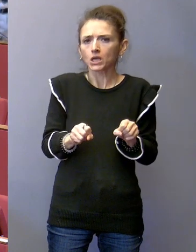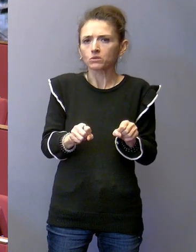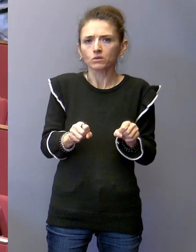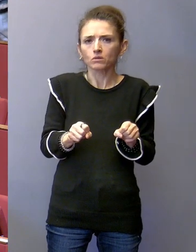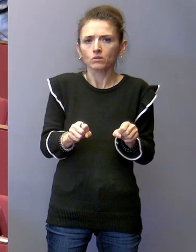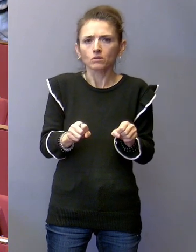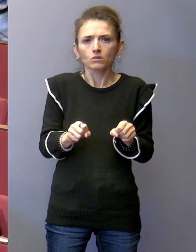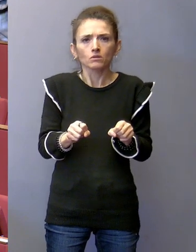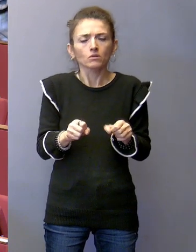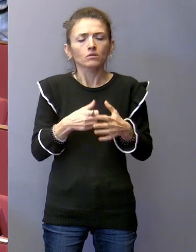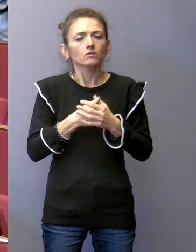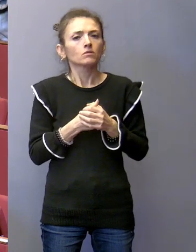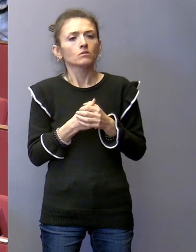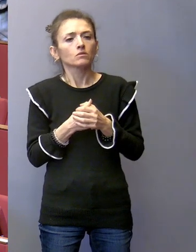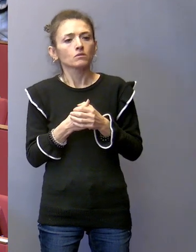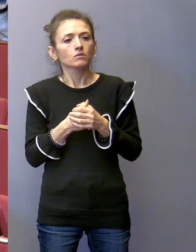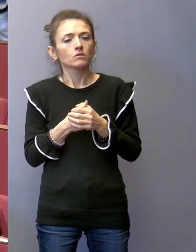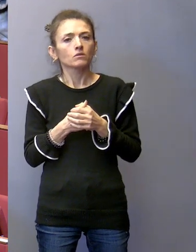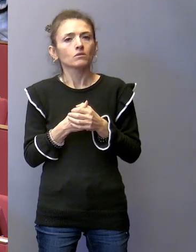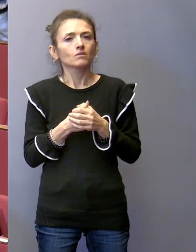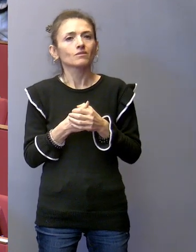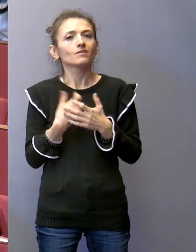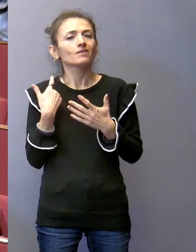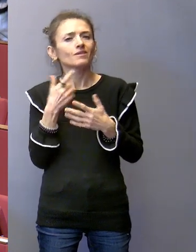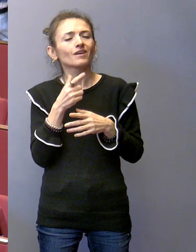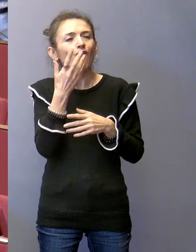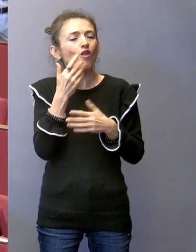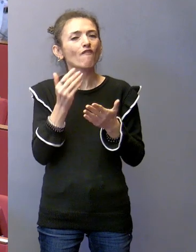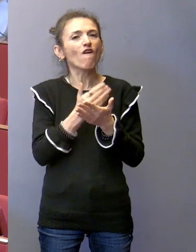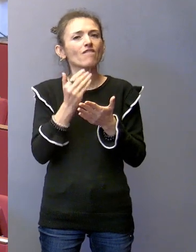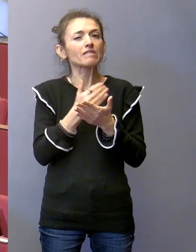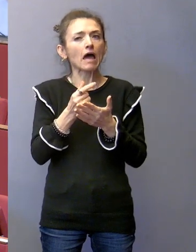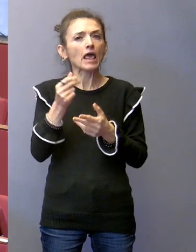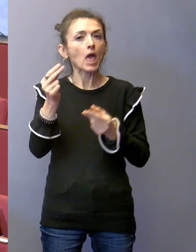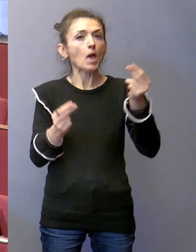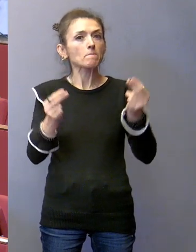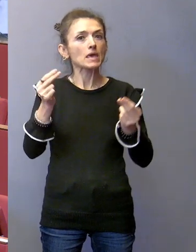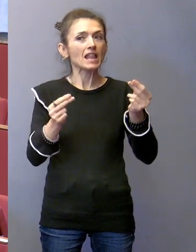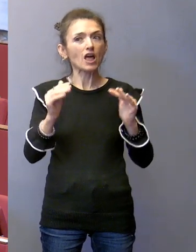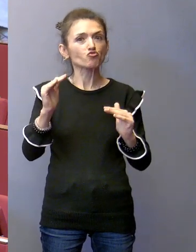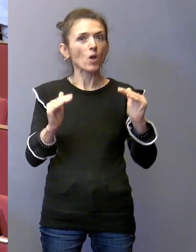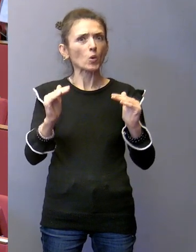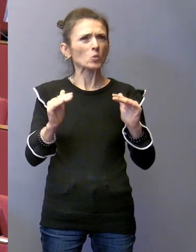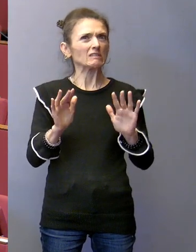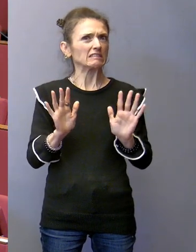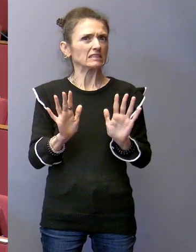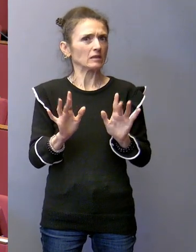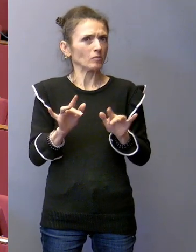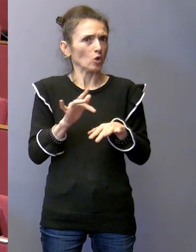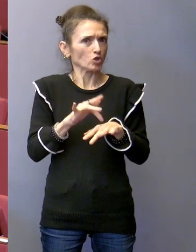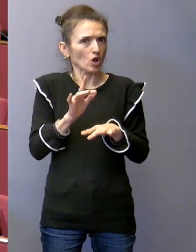nel senso di non toccare gli equilibri di bilancio legati a questa a questa